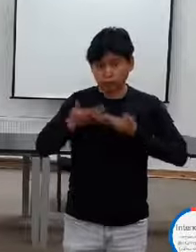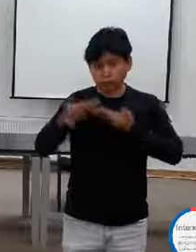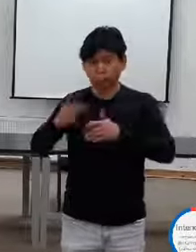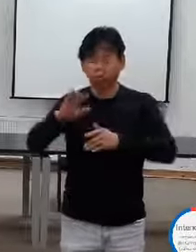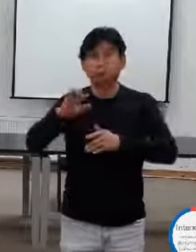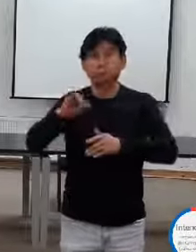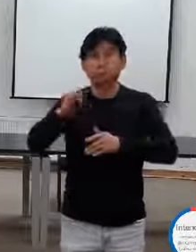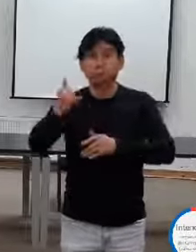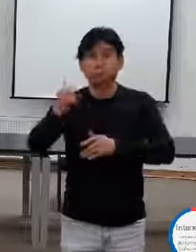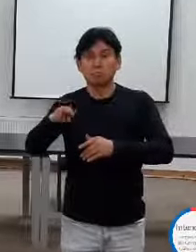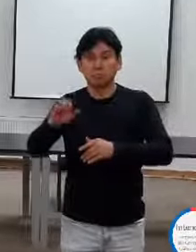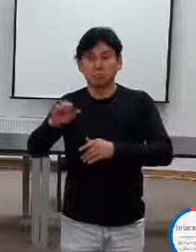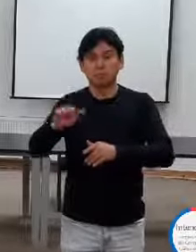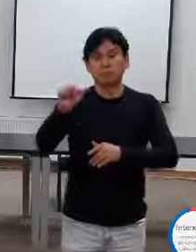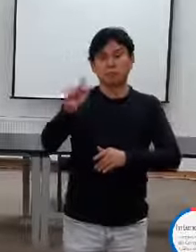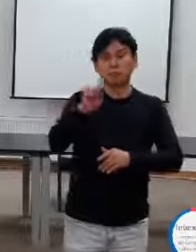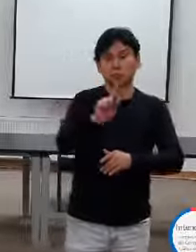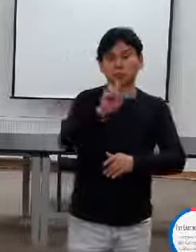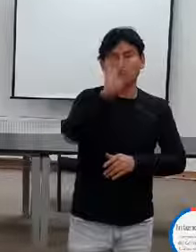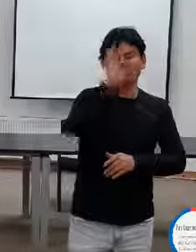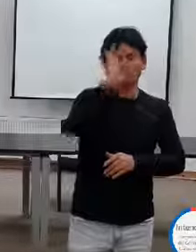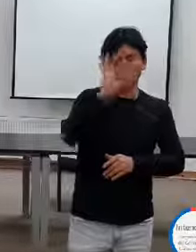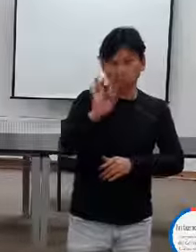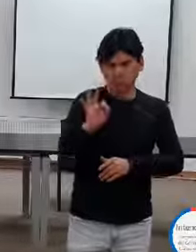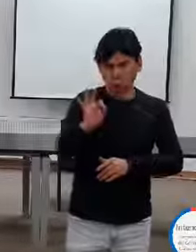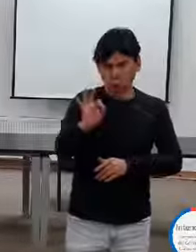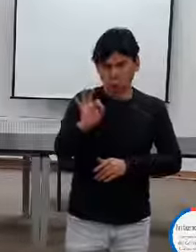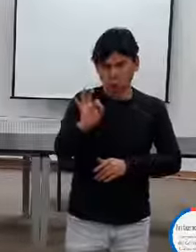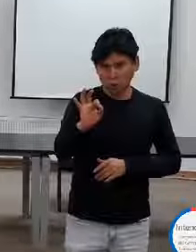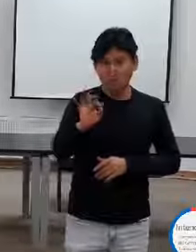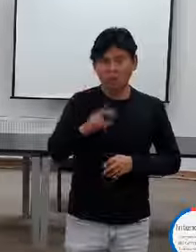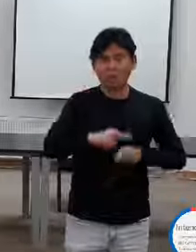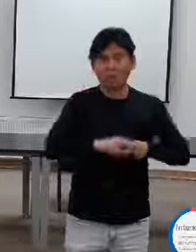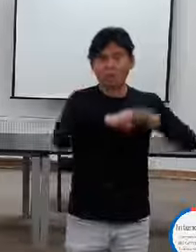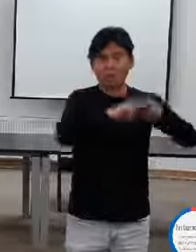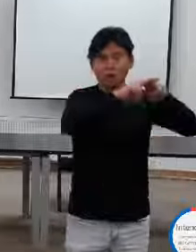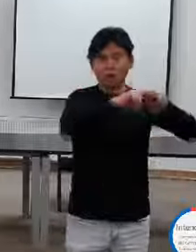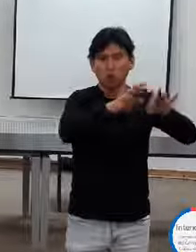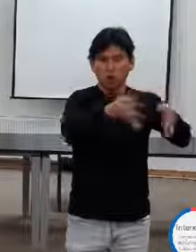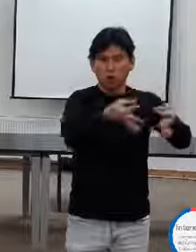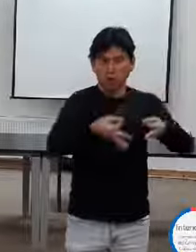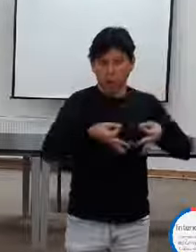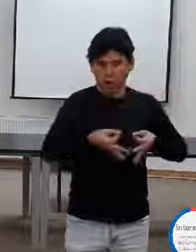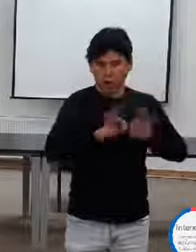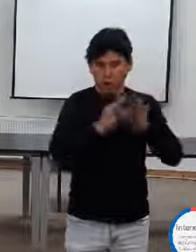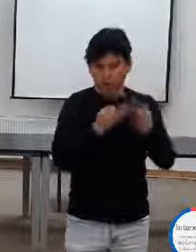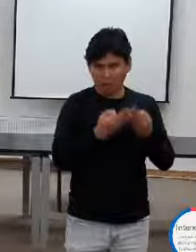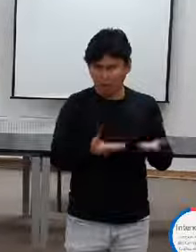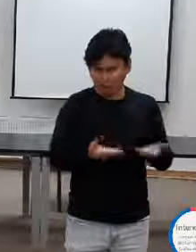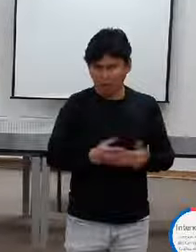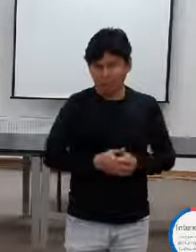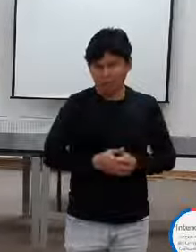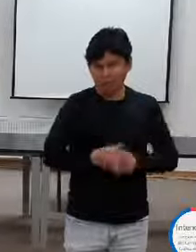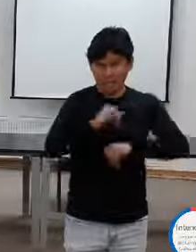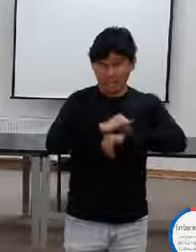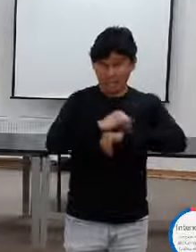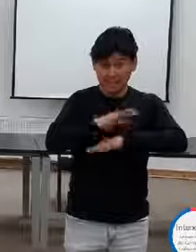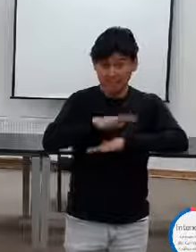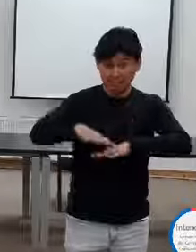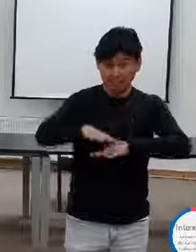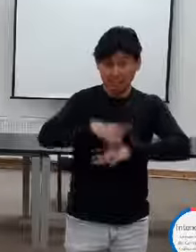pymes lo que representa un 61% del monto total entregado en cuanto a la región